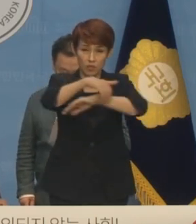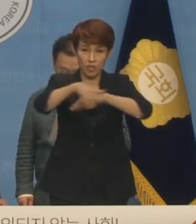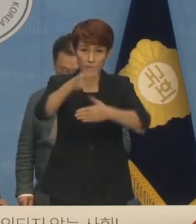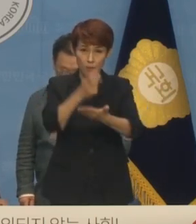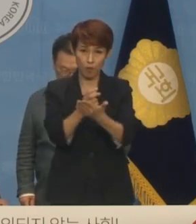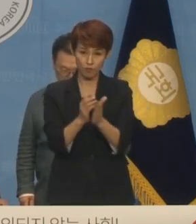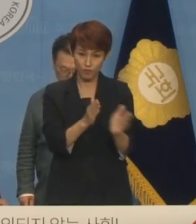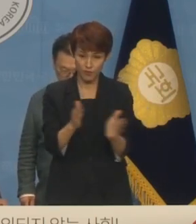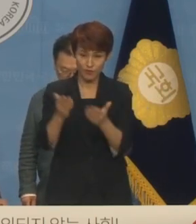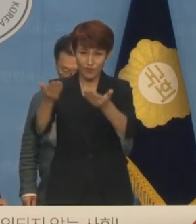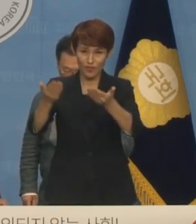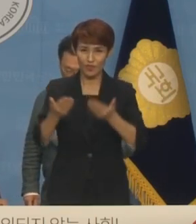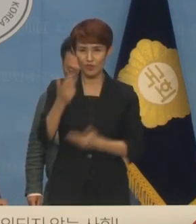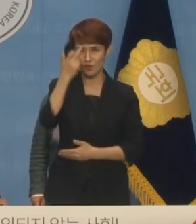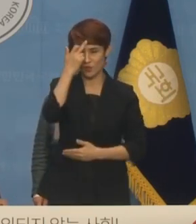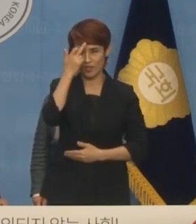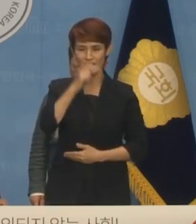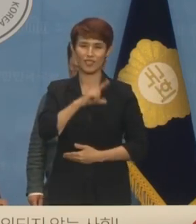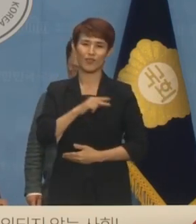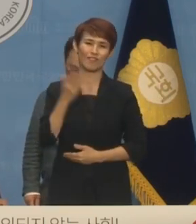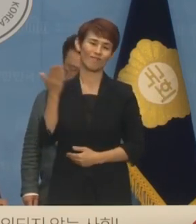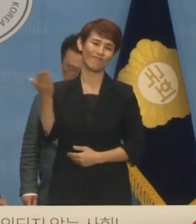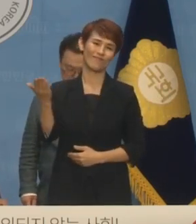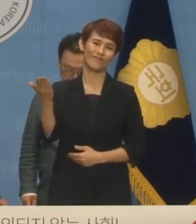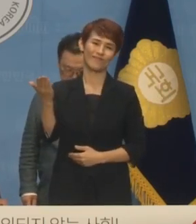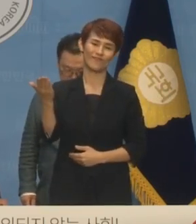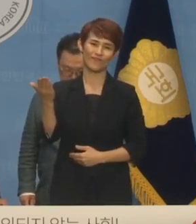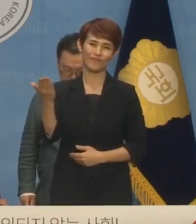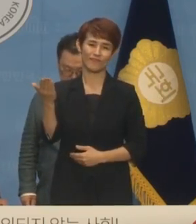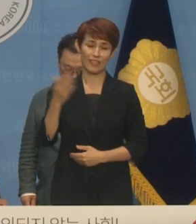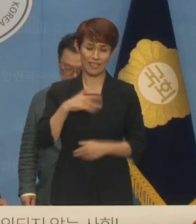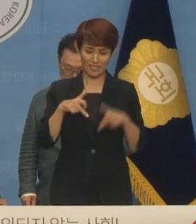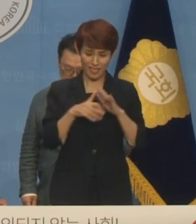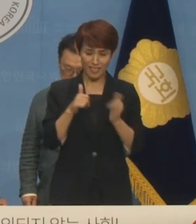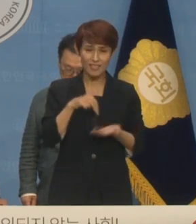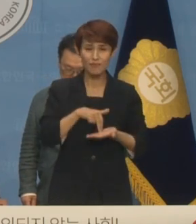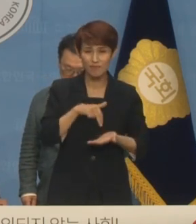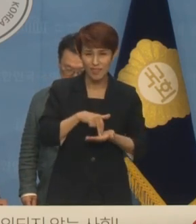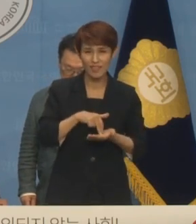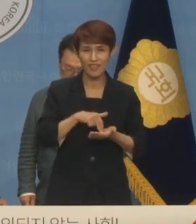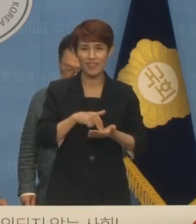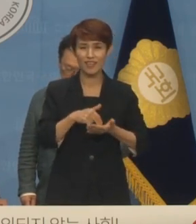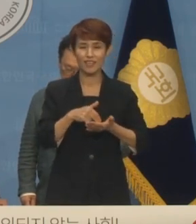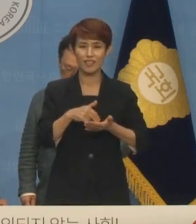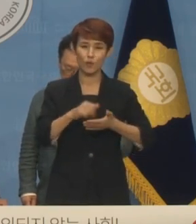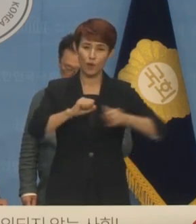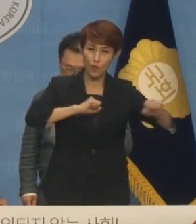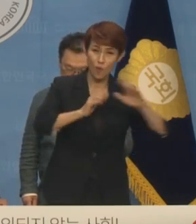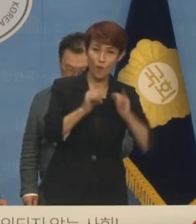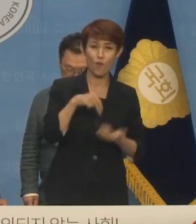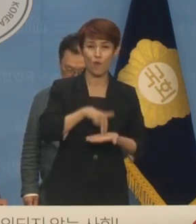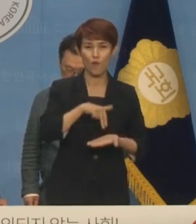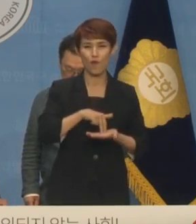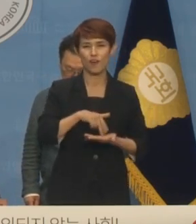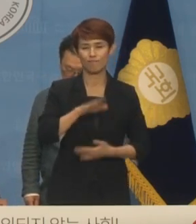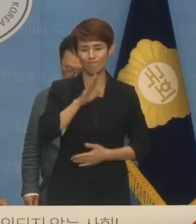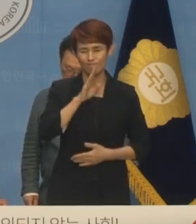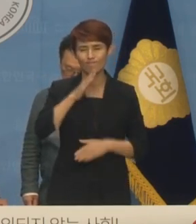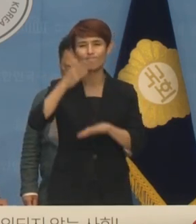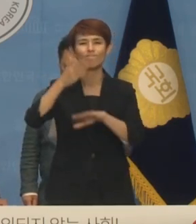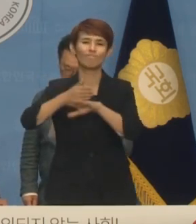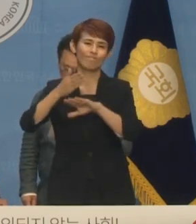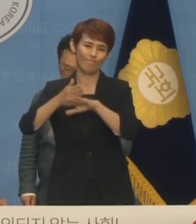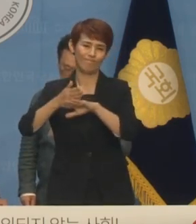발의해 주신 최보현 의원님께 장애인의 한 사람으로서 그리고 장애인단체에서 활동하는 활동가로서 깊이